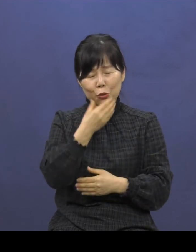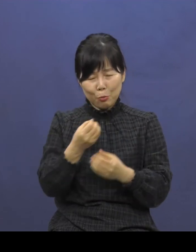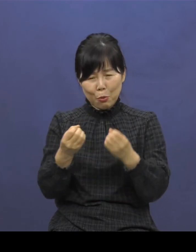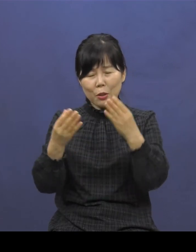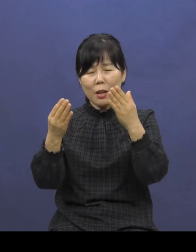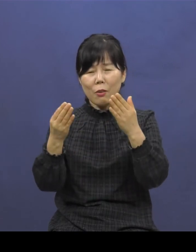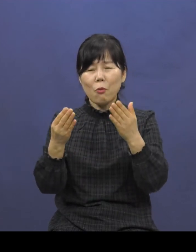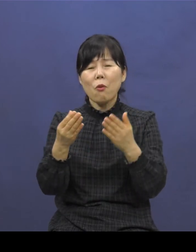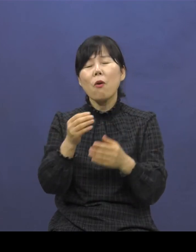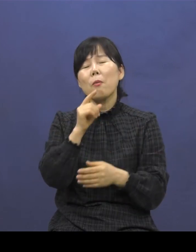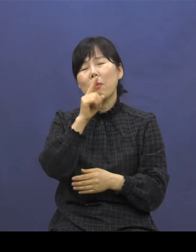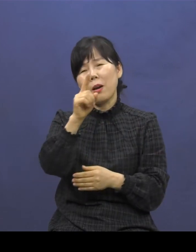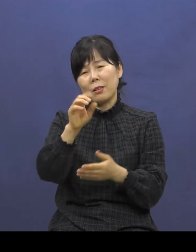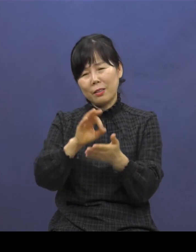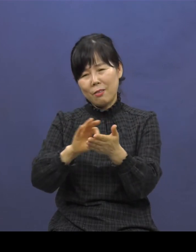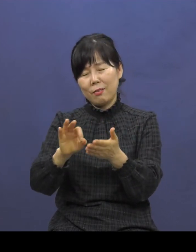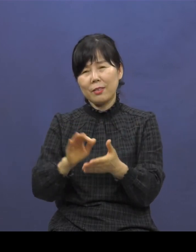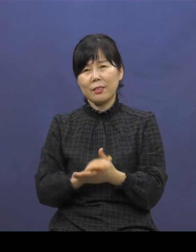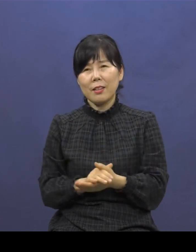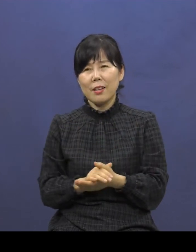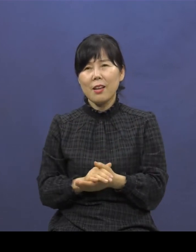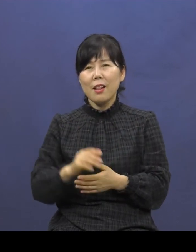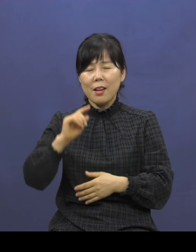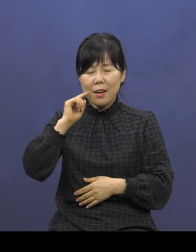열매를 맺으니까 말이죠.